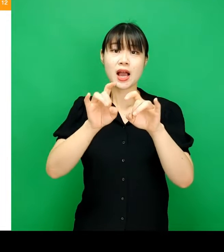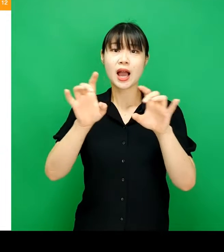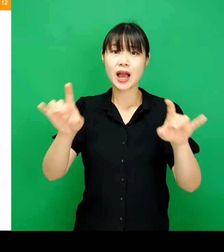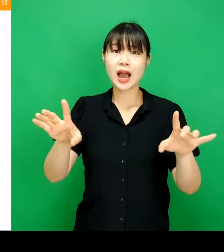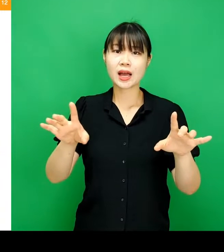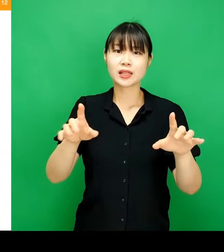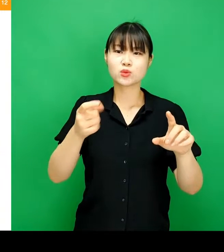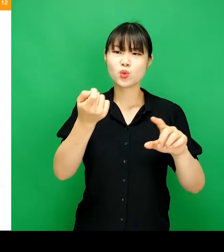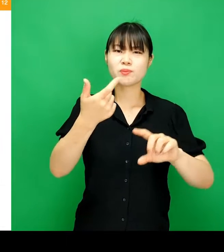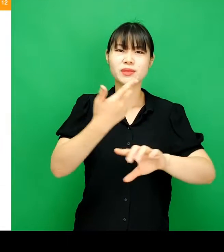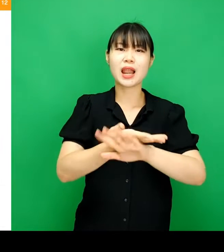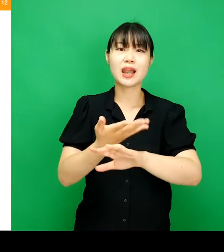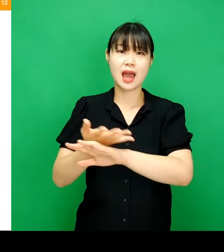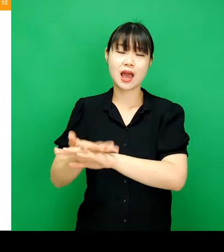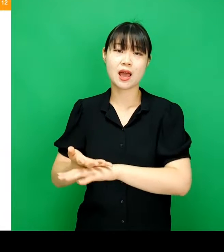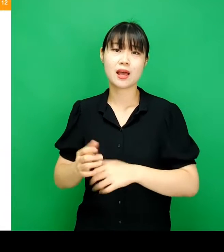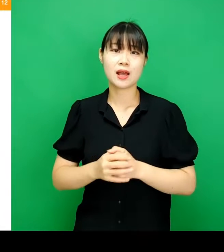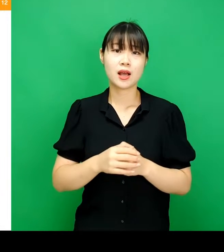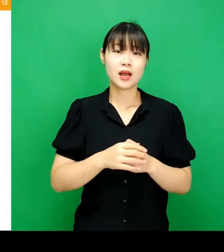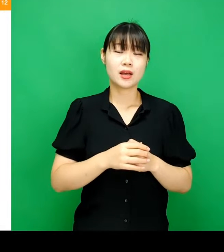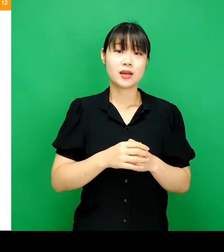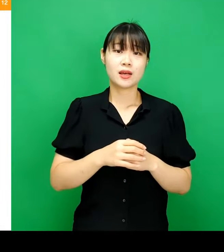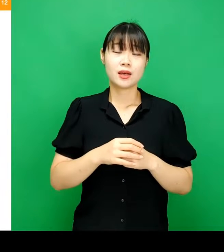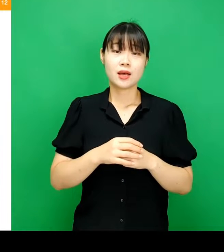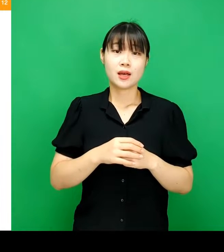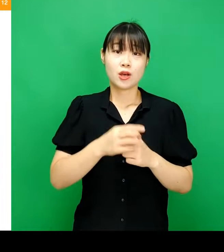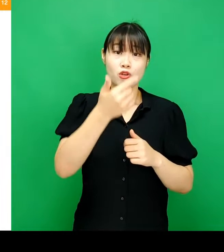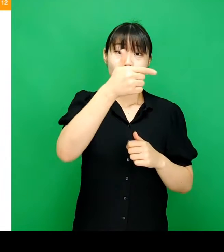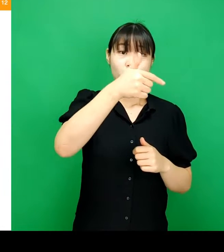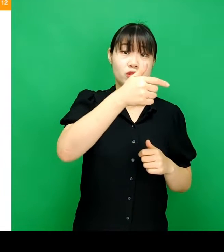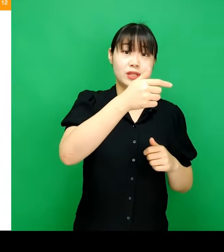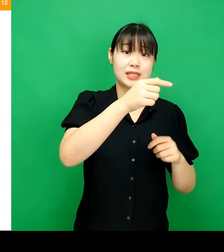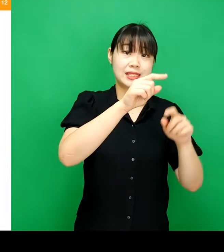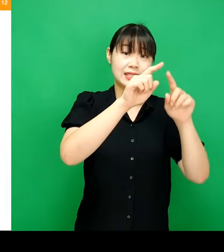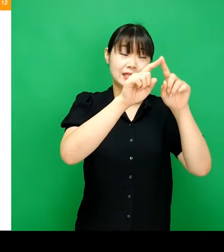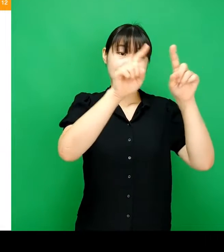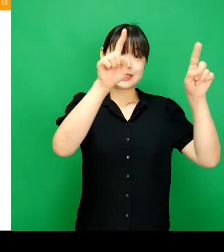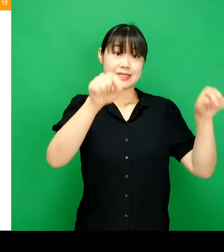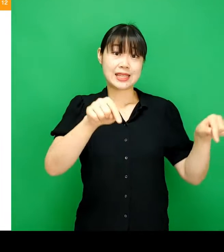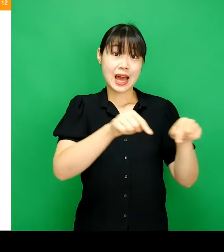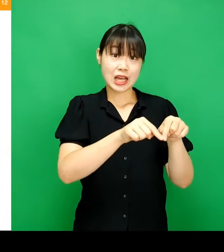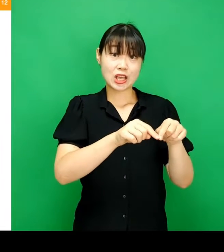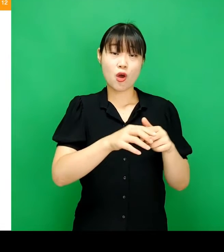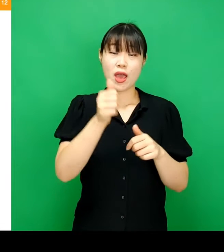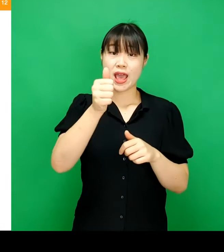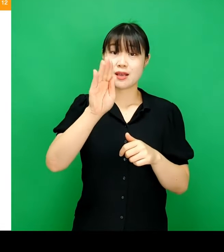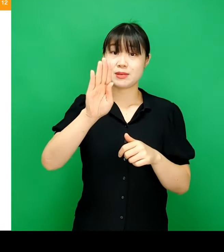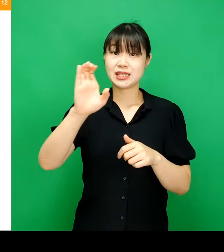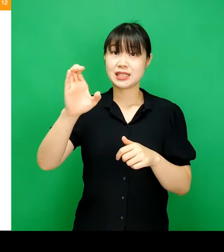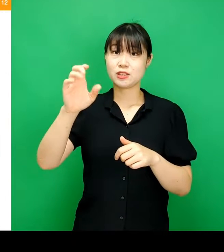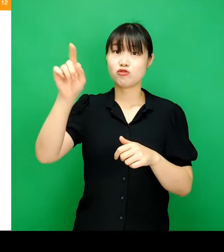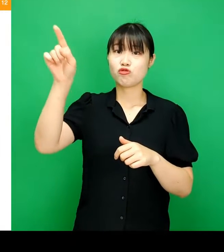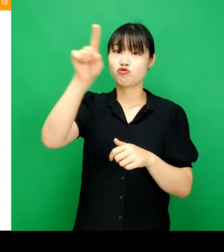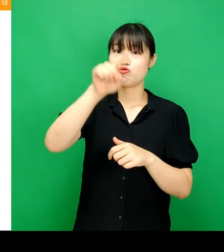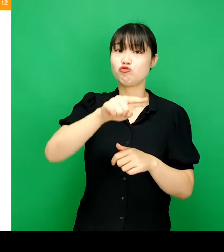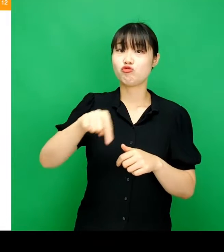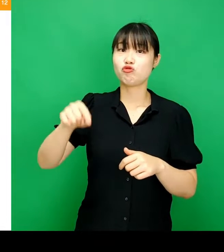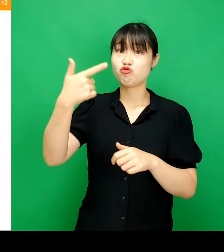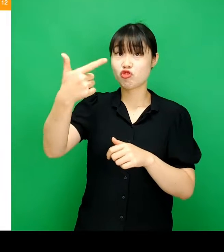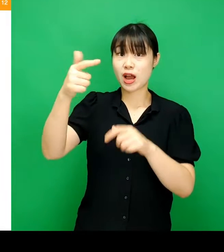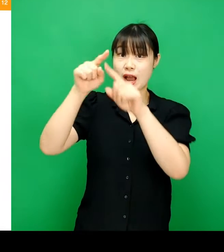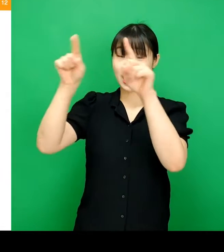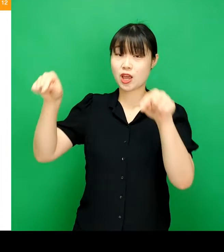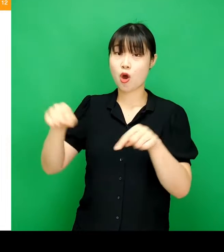카토그램 지도이더라도 언론사마다 조금씩 다른데요. 뉴욕타임즈와 블룸버그는 사각형,